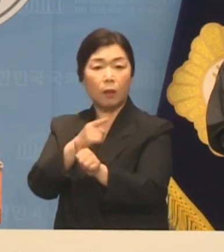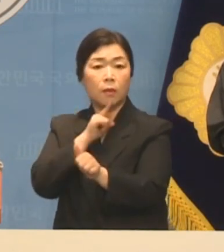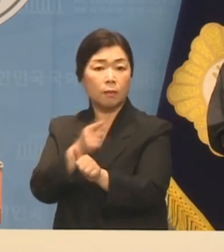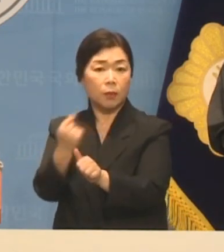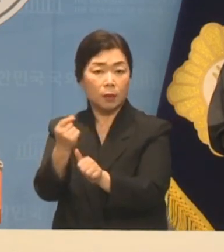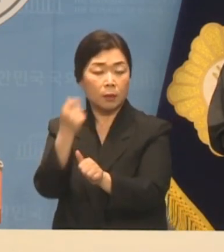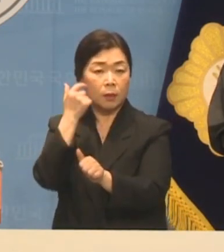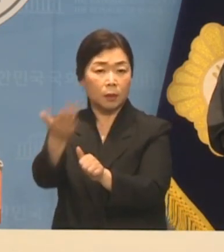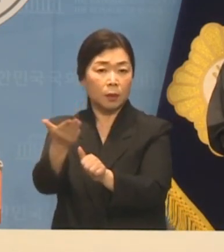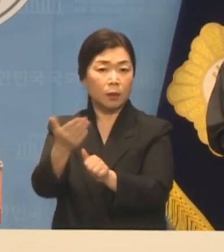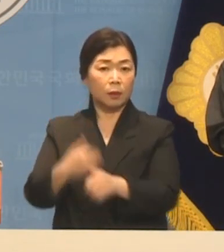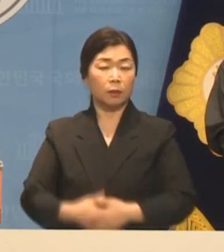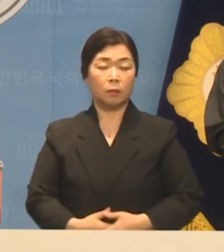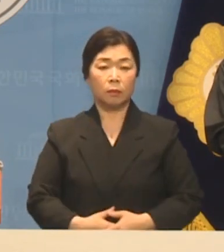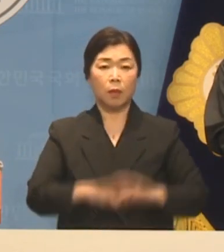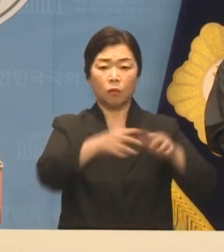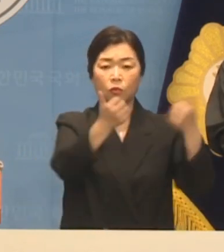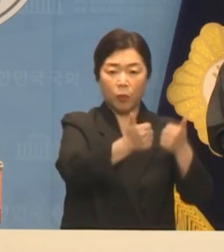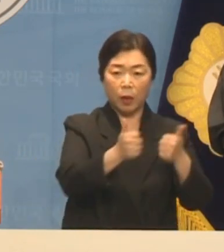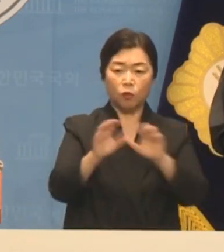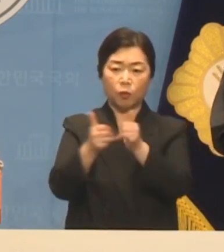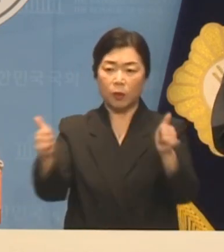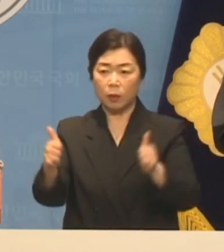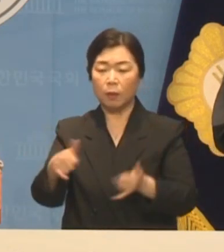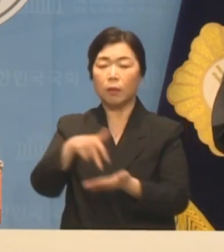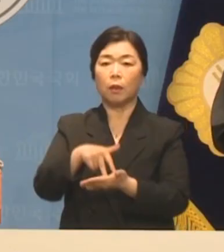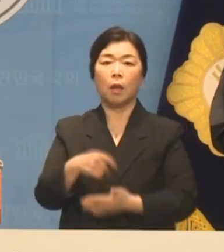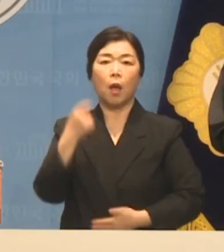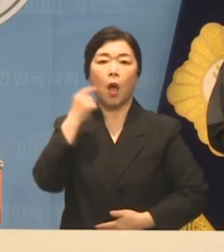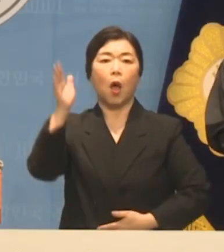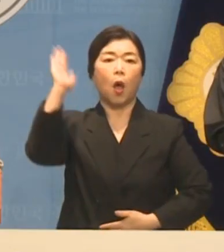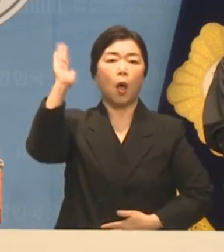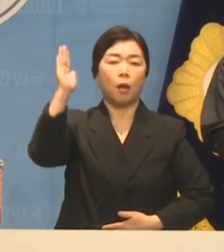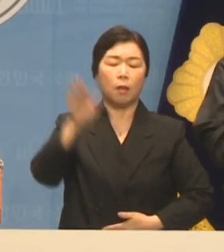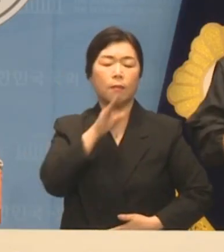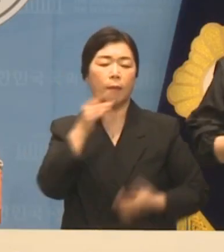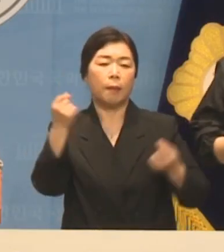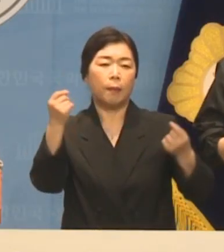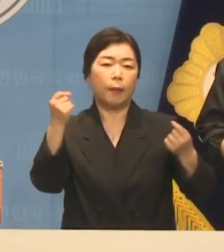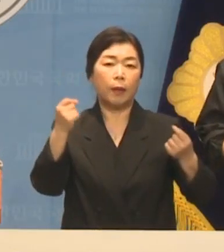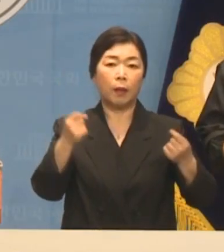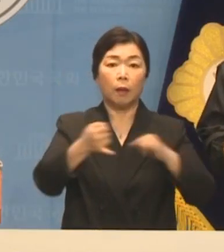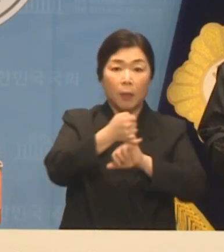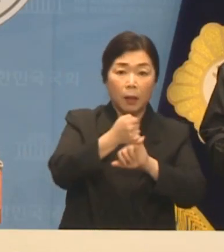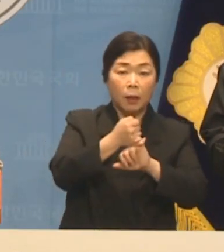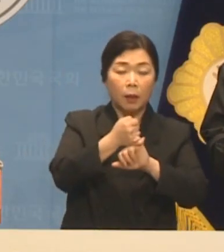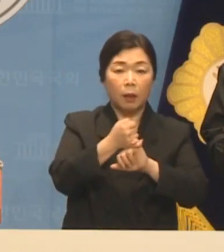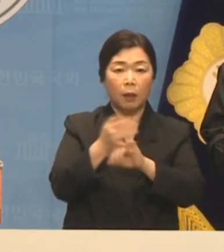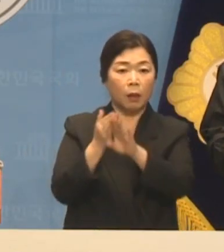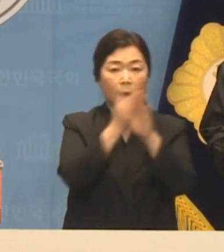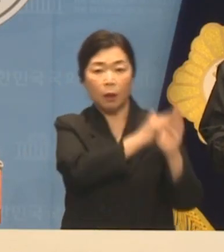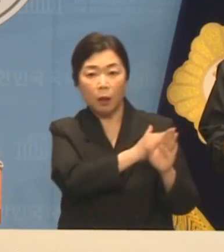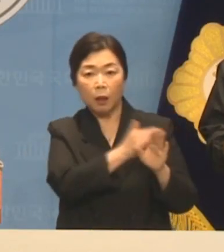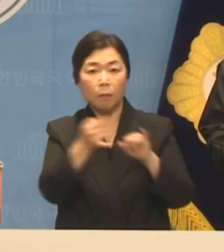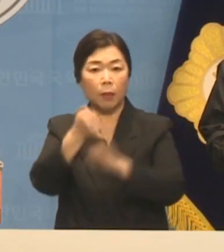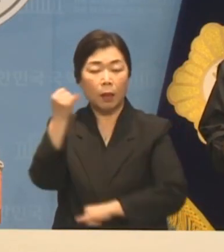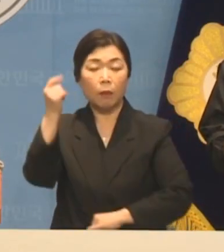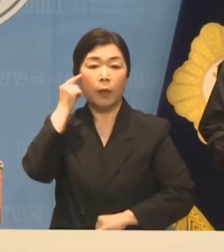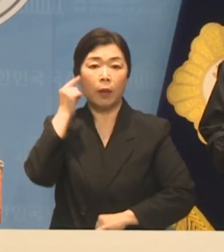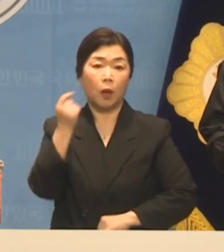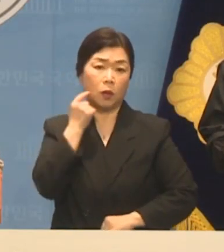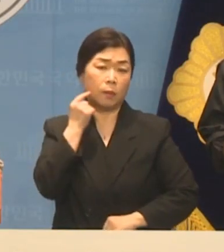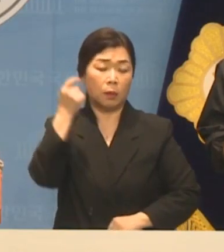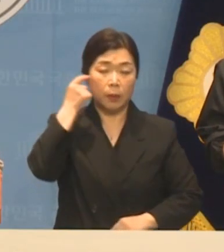기업입니까? 국회와 국민 앞에서는 거짓말을 한 것입니까? 저희는